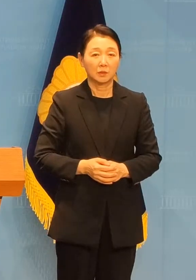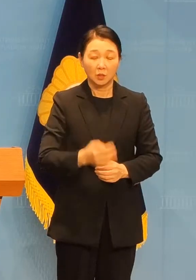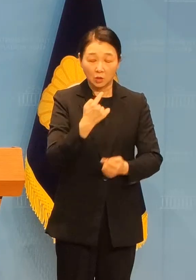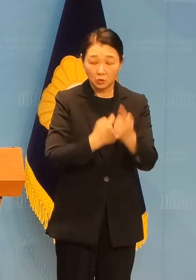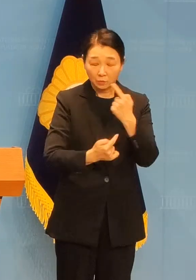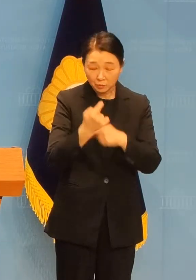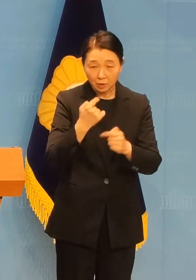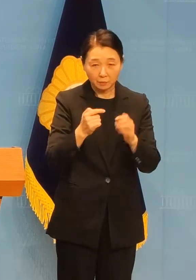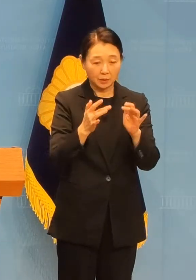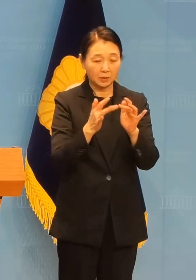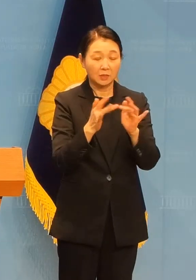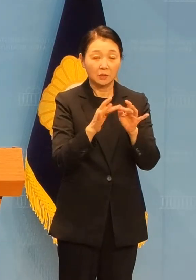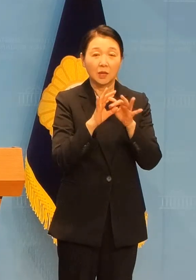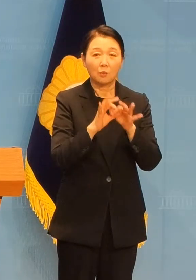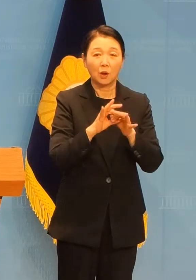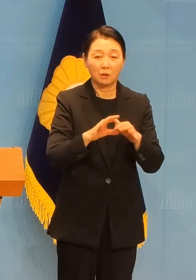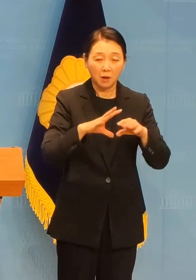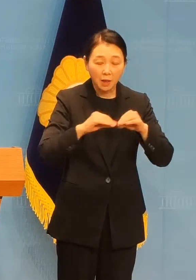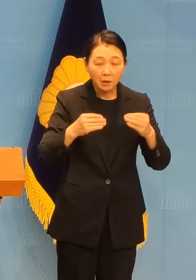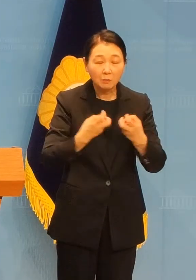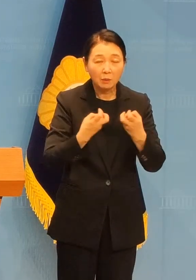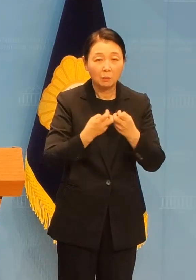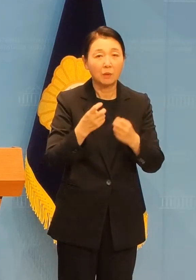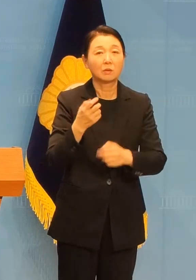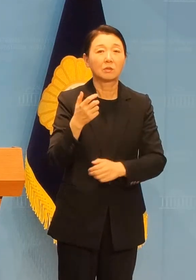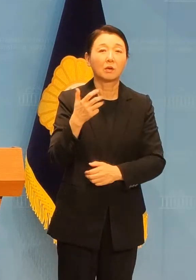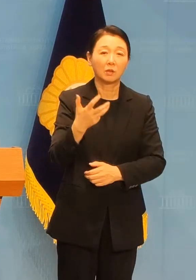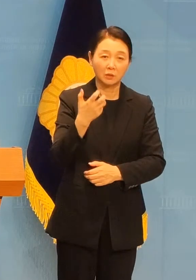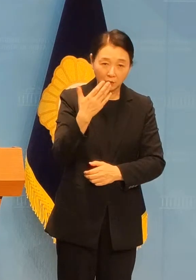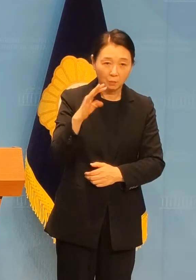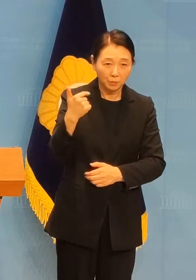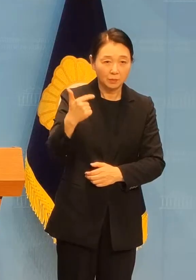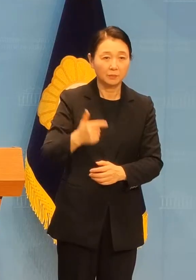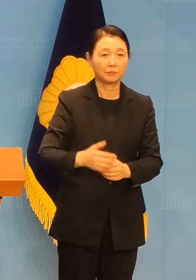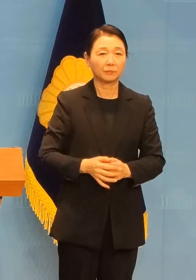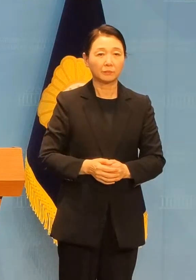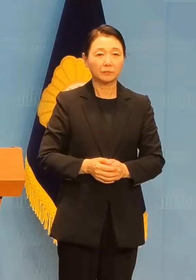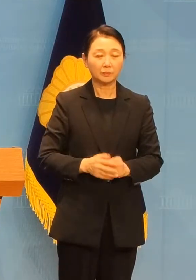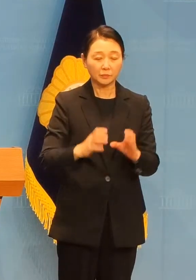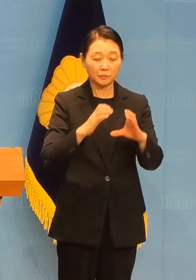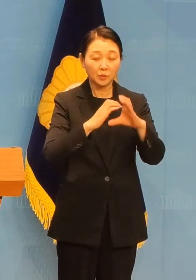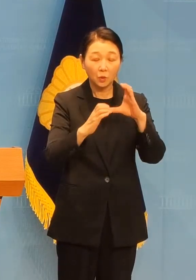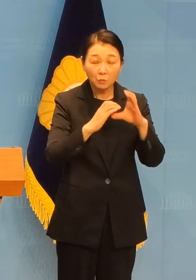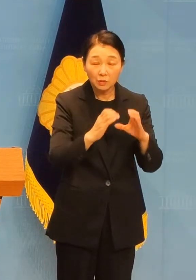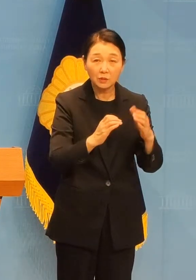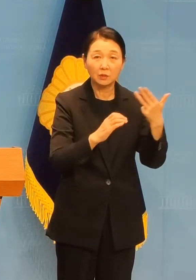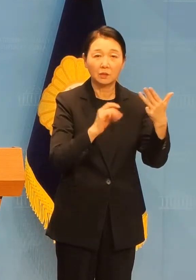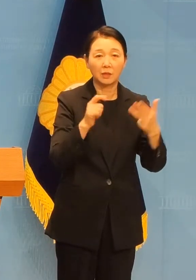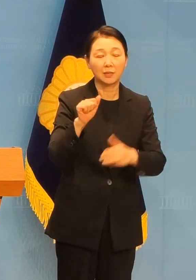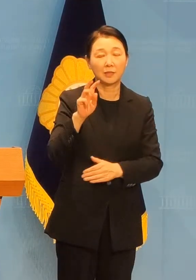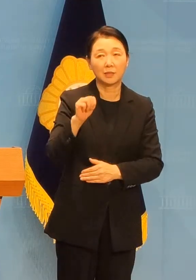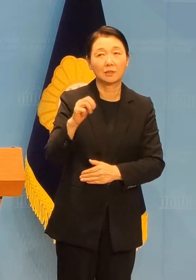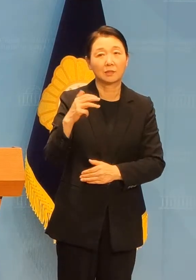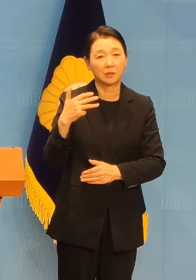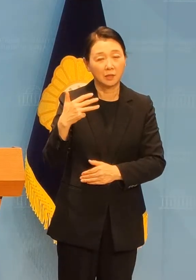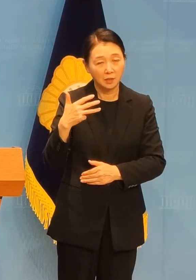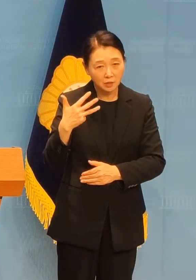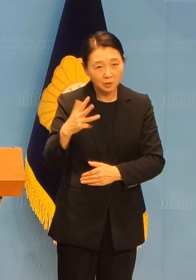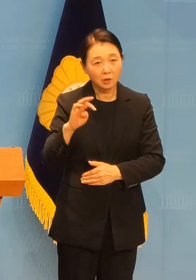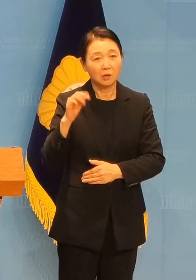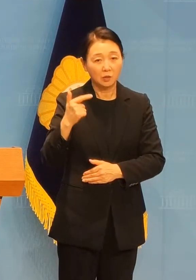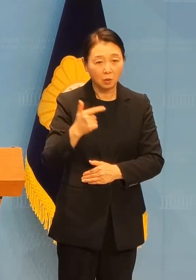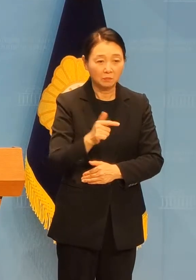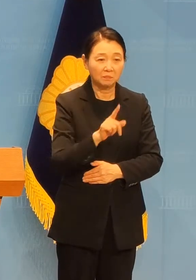접수된 온라인 부분 신고는 총 89건으로 커뮤니티 8건, SNS 18건을 각각